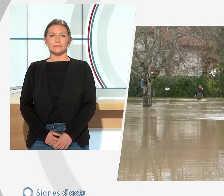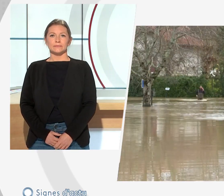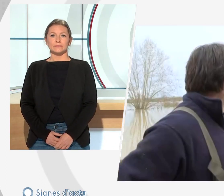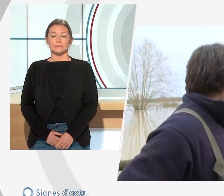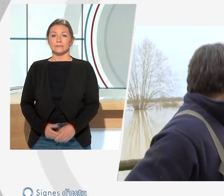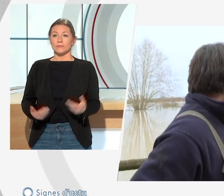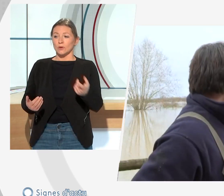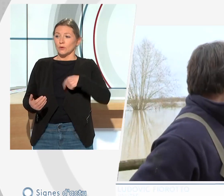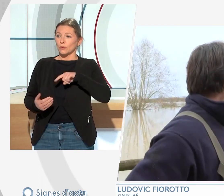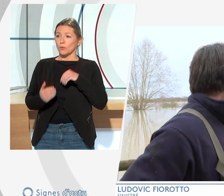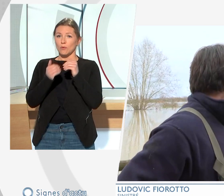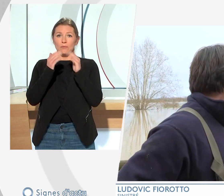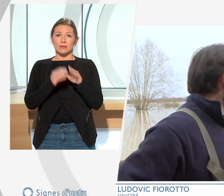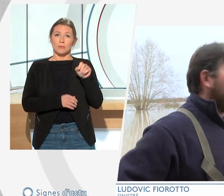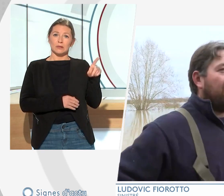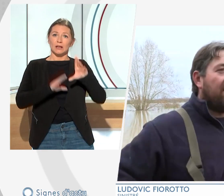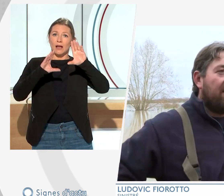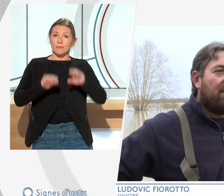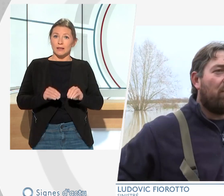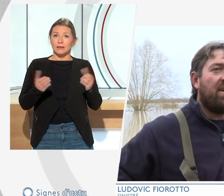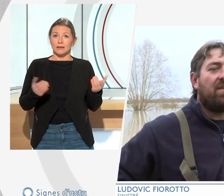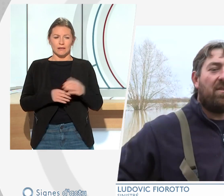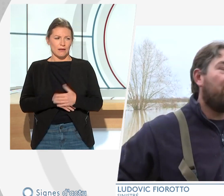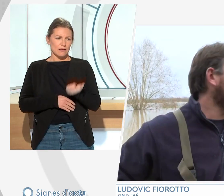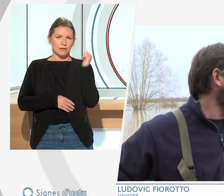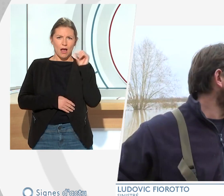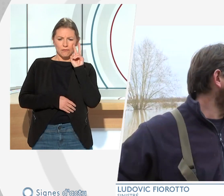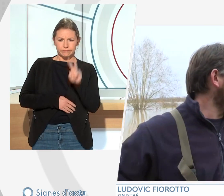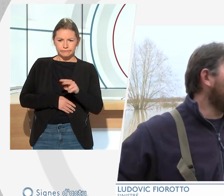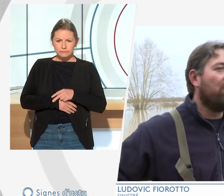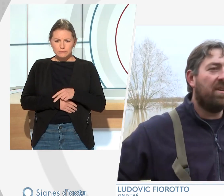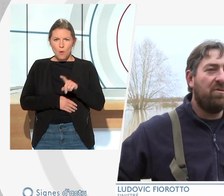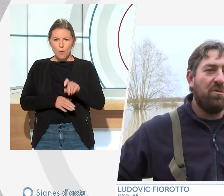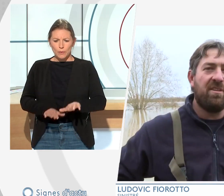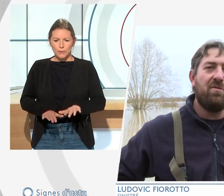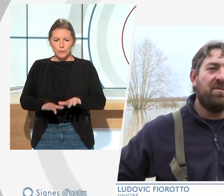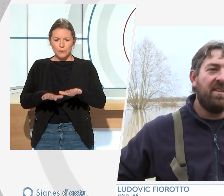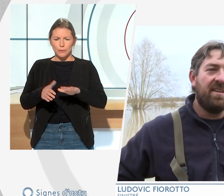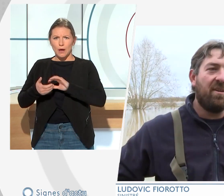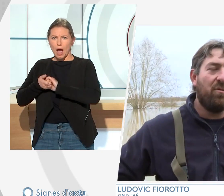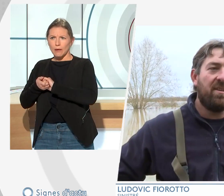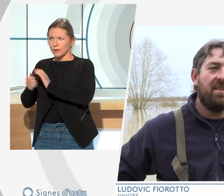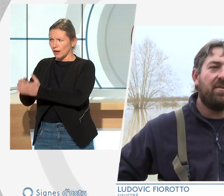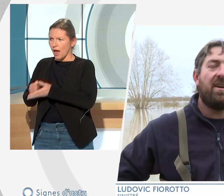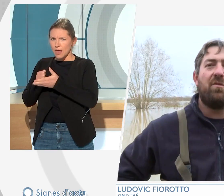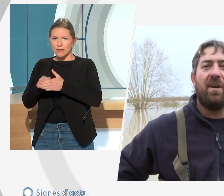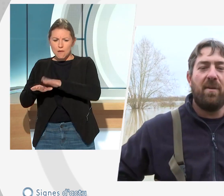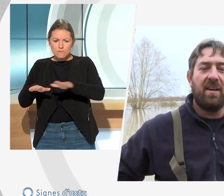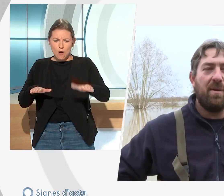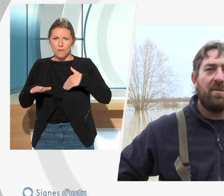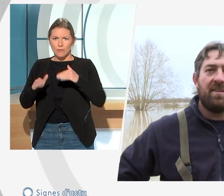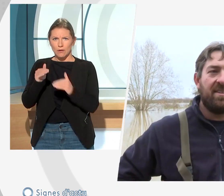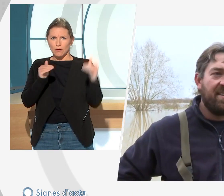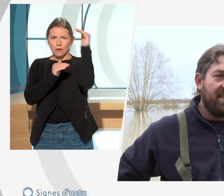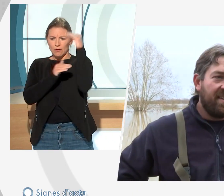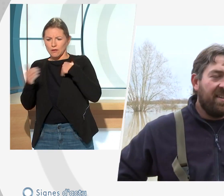Nous, là, on habite à la maison en volet bleu, là. Et hier, on a vu que ça montait beaucoup. On avait du monde qui est venu nous aider à remonter des affaires qu'on a en bas quand